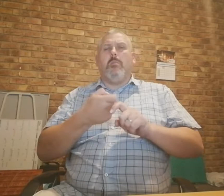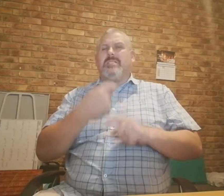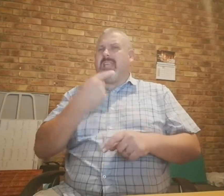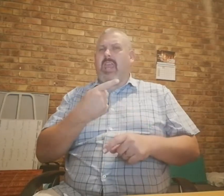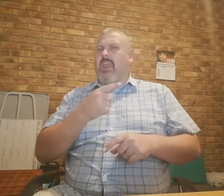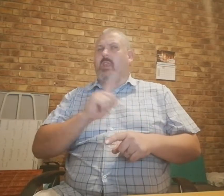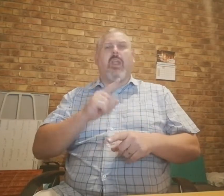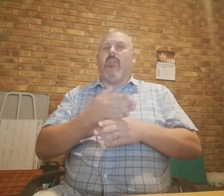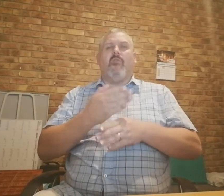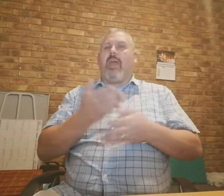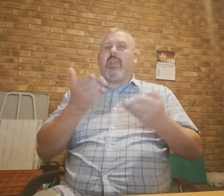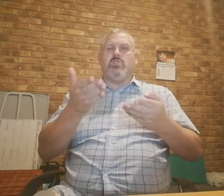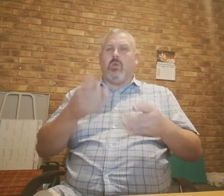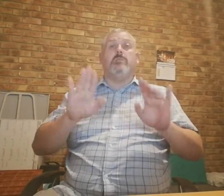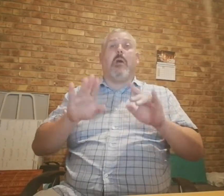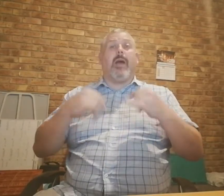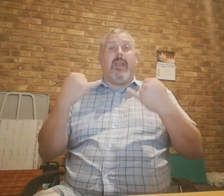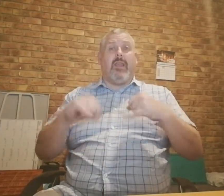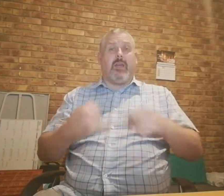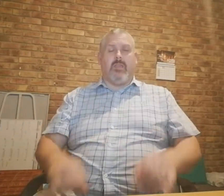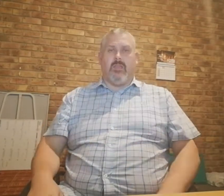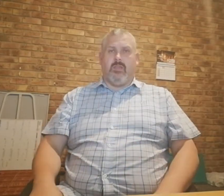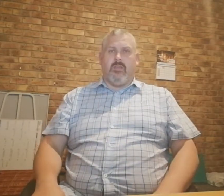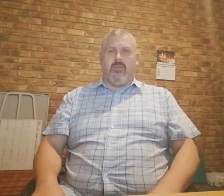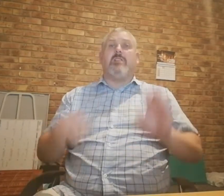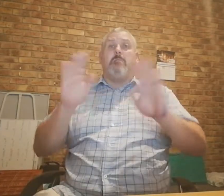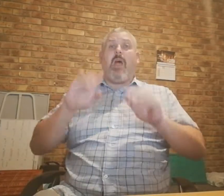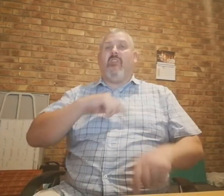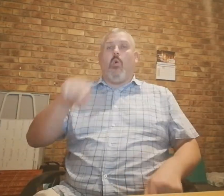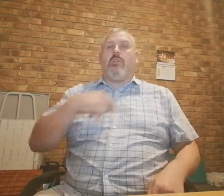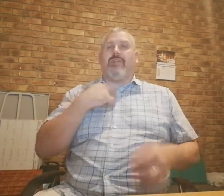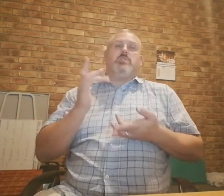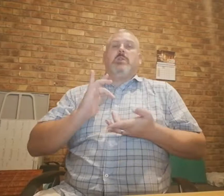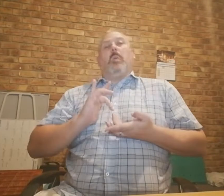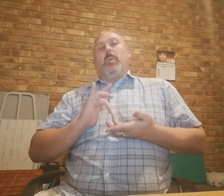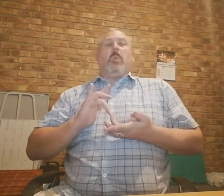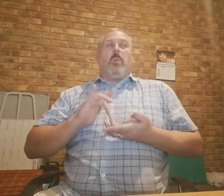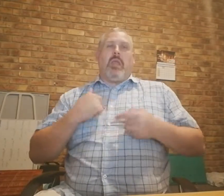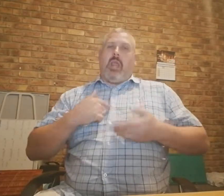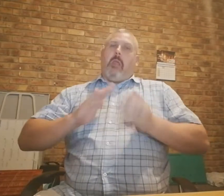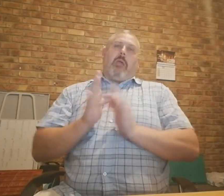Jakobus sê die eikensoon is baie lelik. Dat is baie van ons dat soos